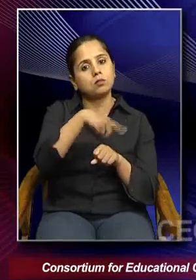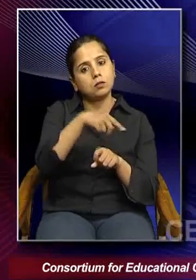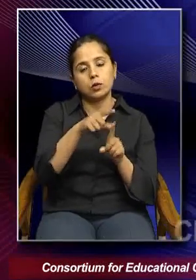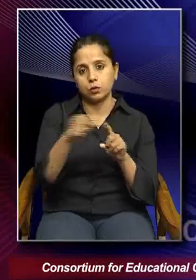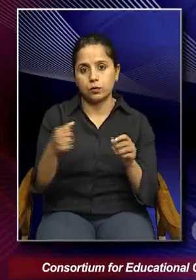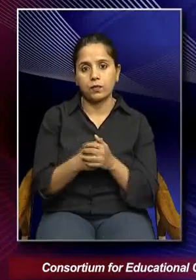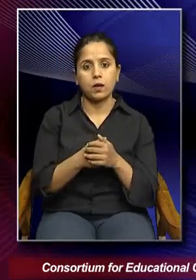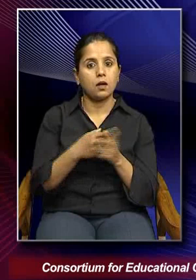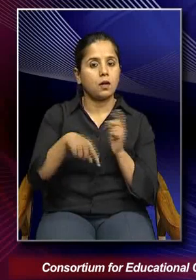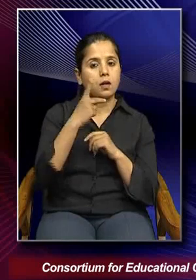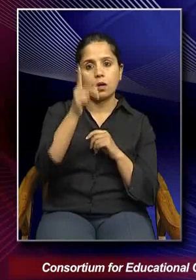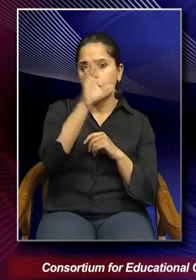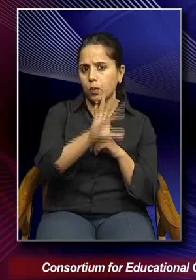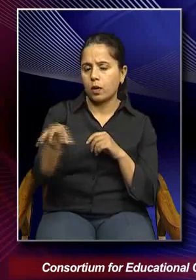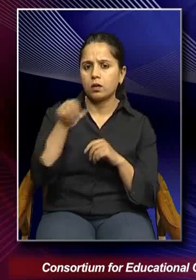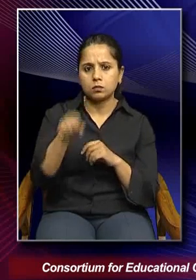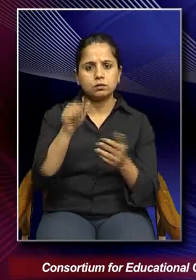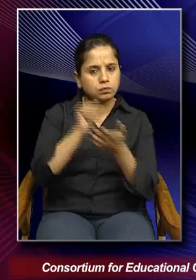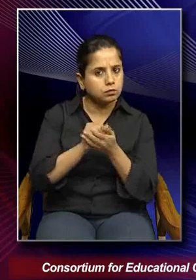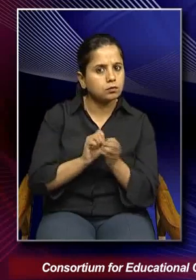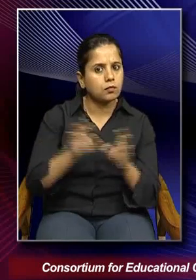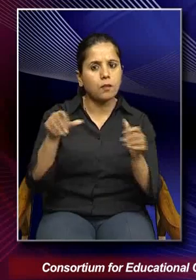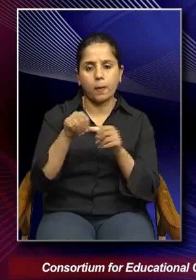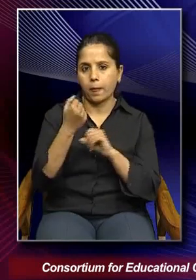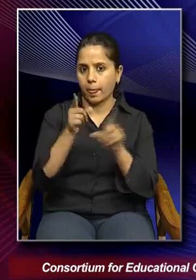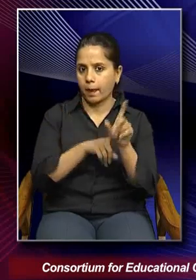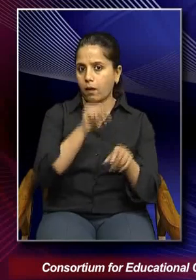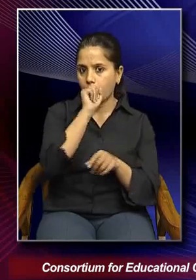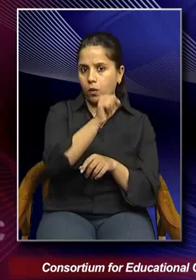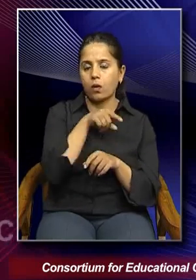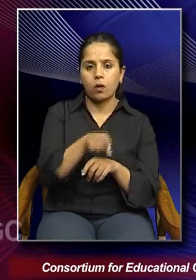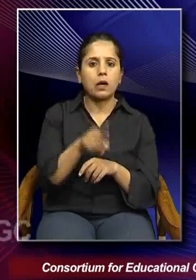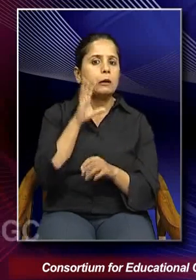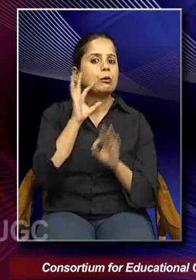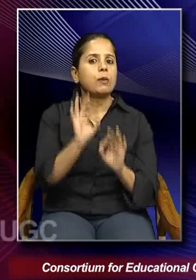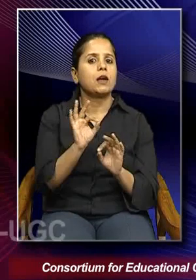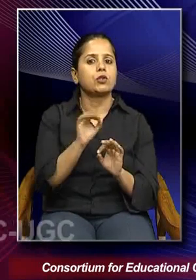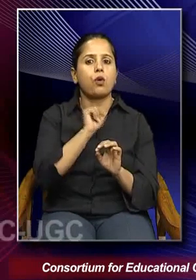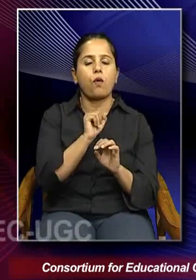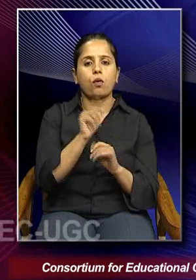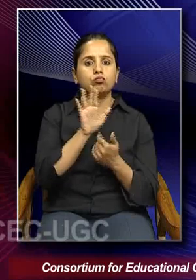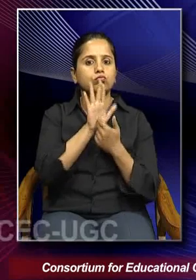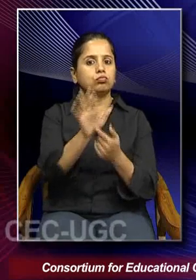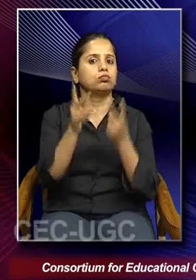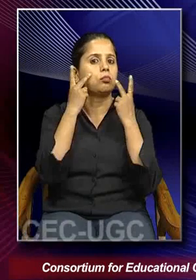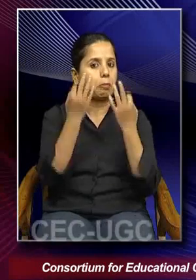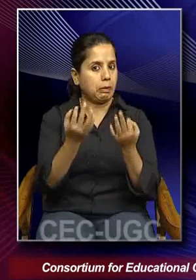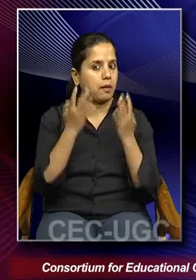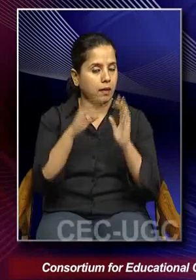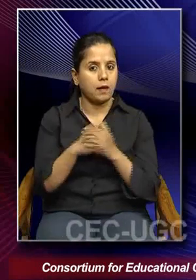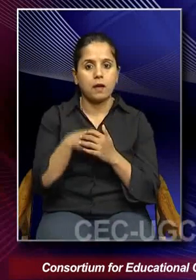तार सप्तक का संपादन आगे की एक विशिष्ट पहचान का देवता है